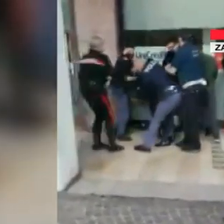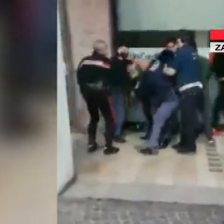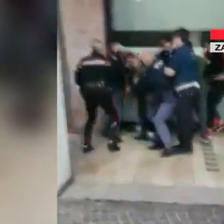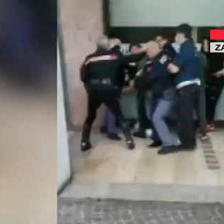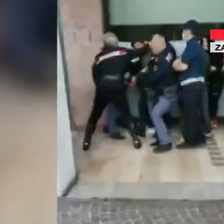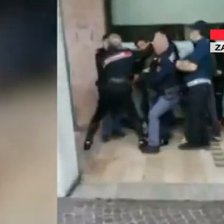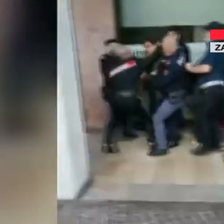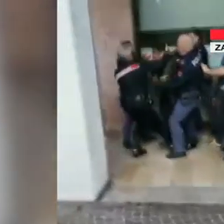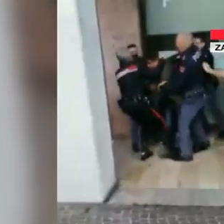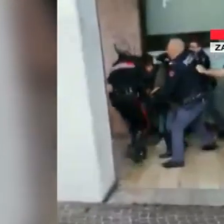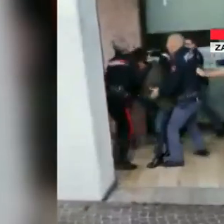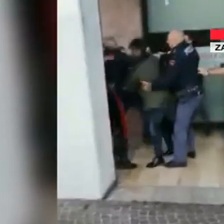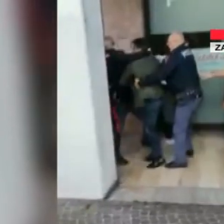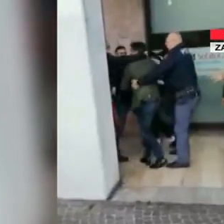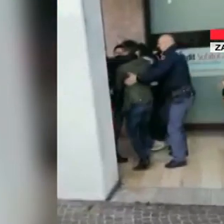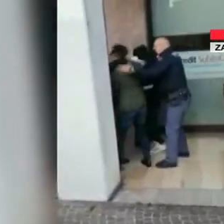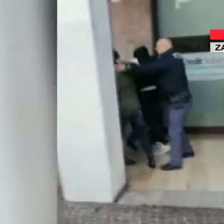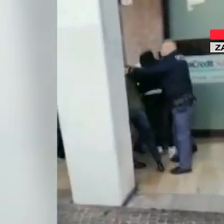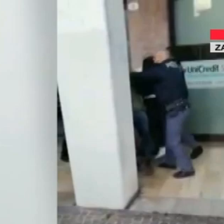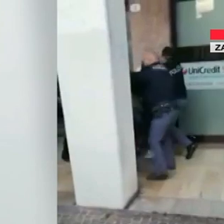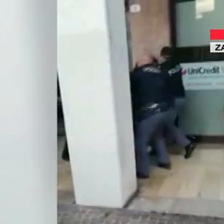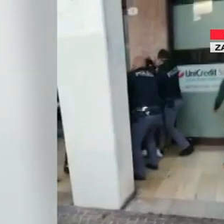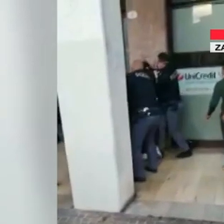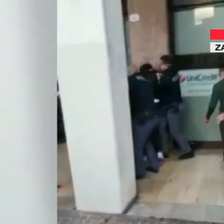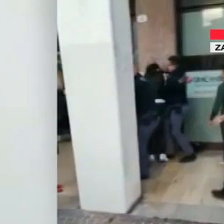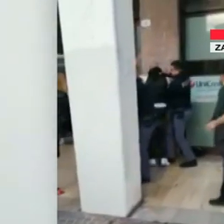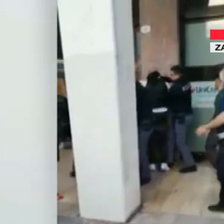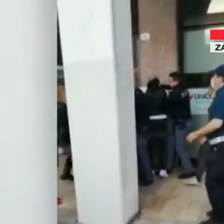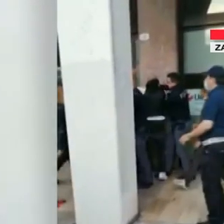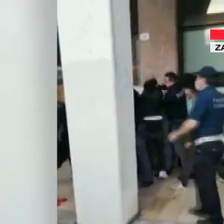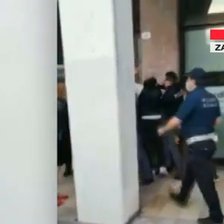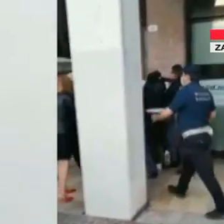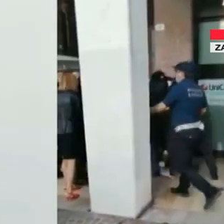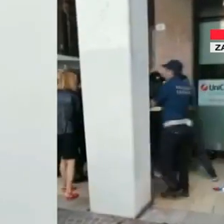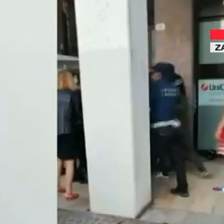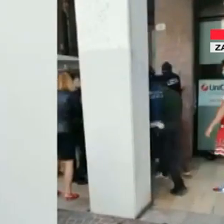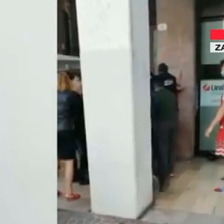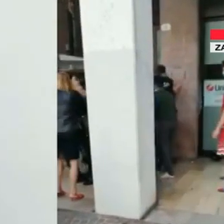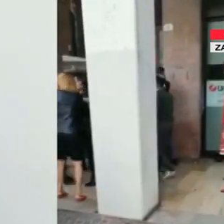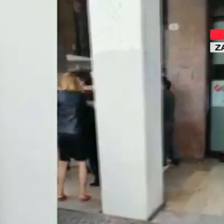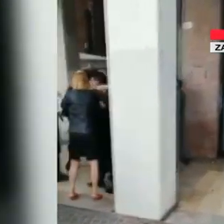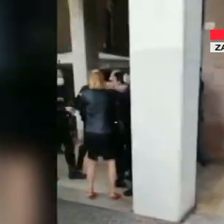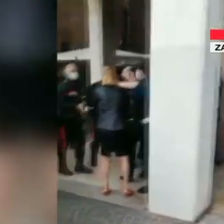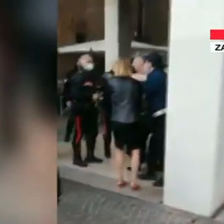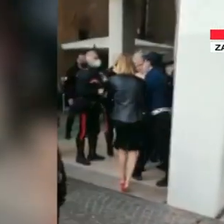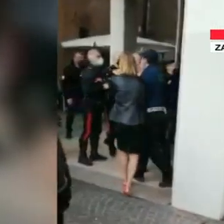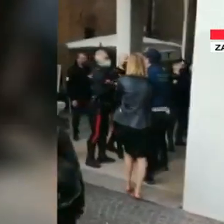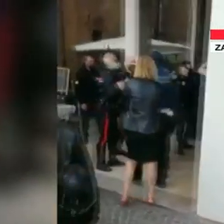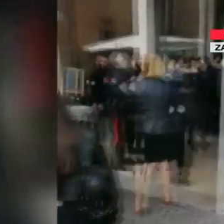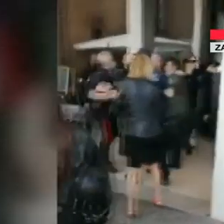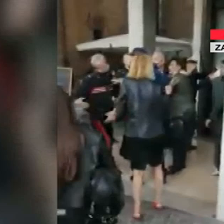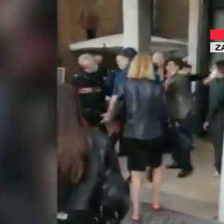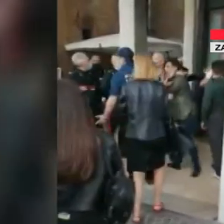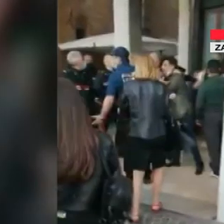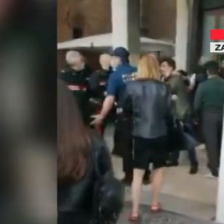Sabato sera esplode la violenza, ancora una rissa in pieno centro a Padova. Nelle immagini riprese da un cellulare si vedono i minuti concitati